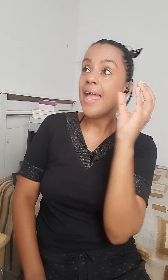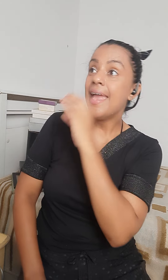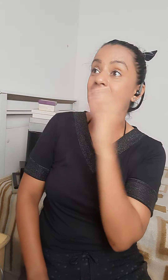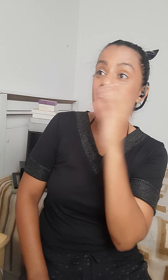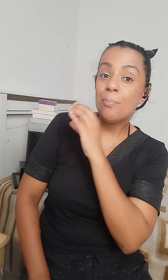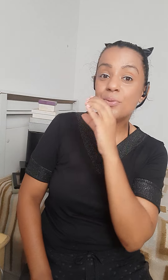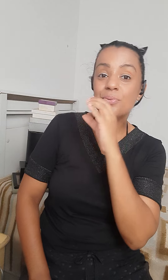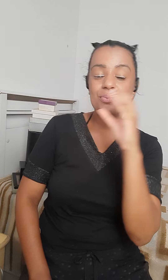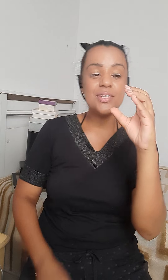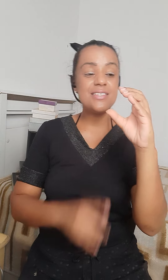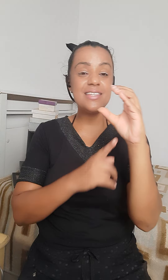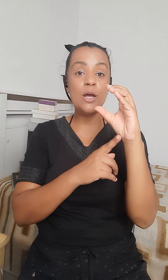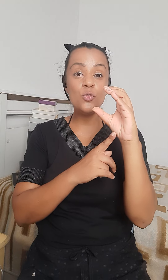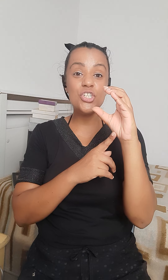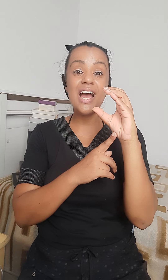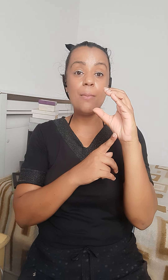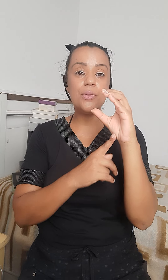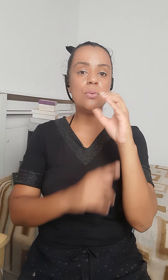é rápido, sinal de rápido,